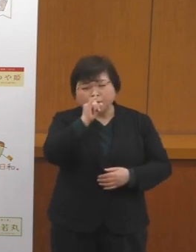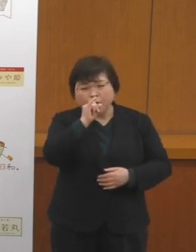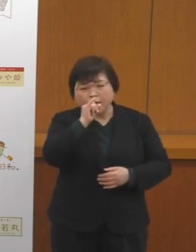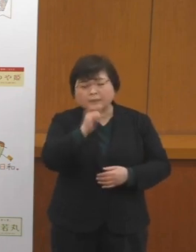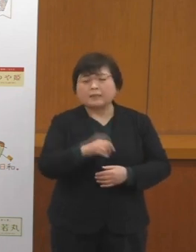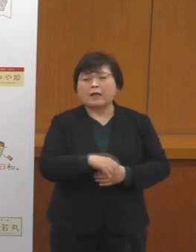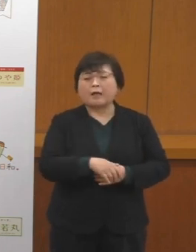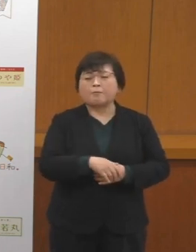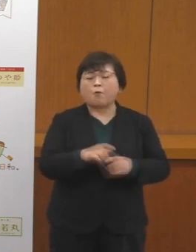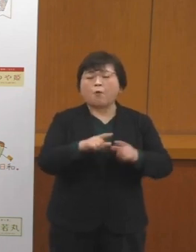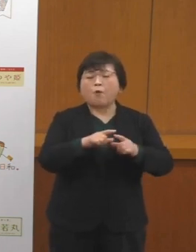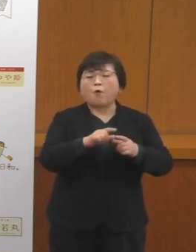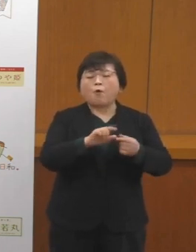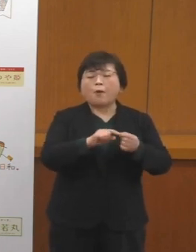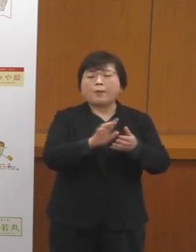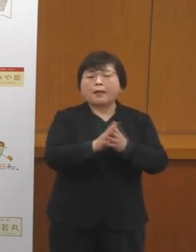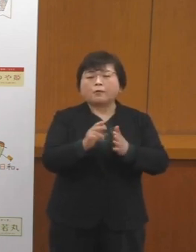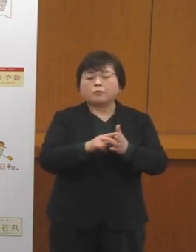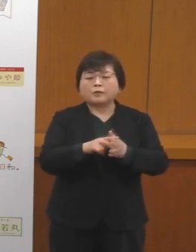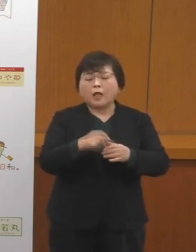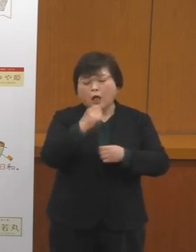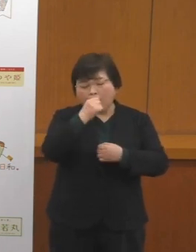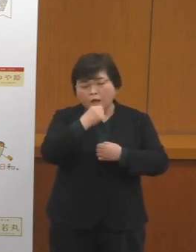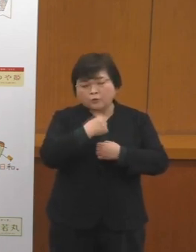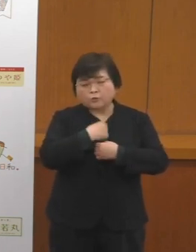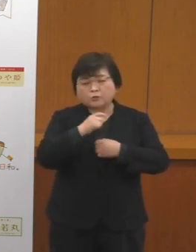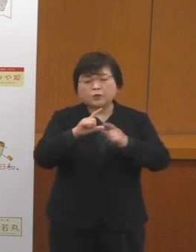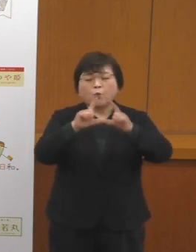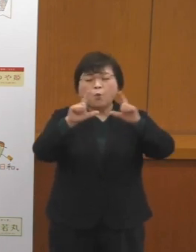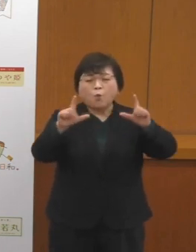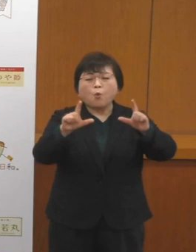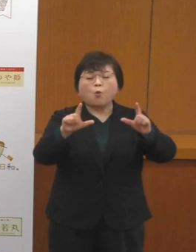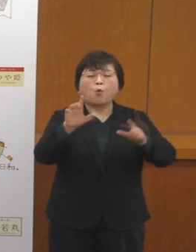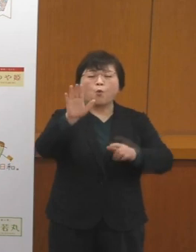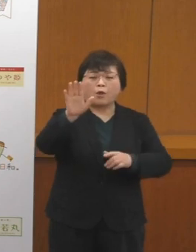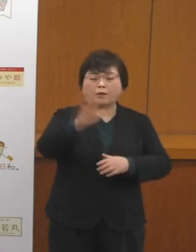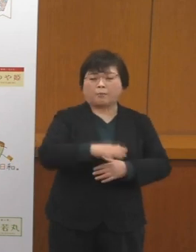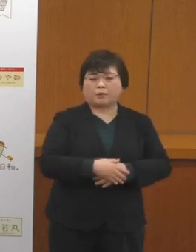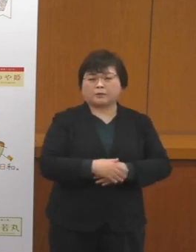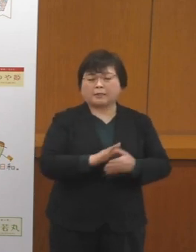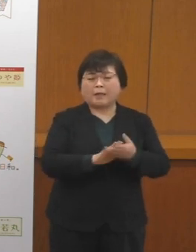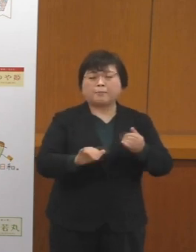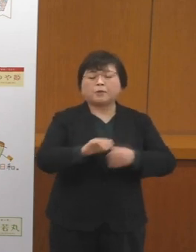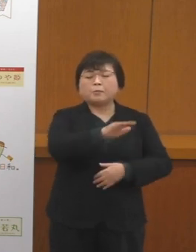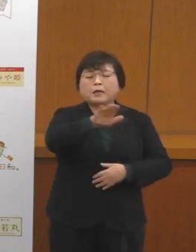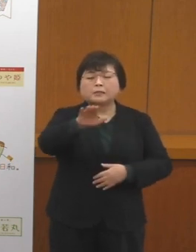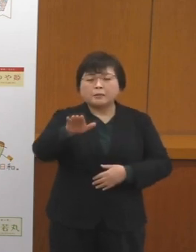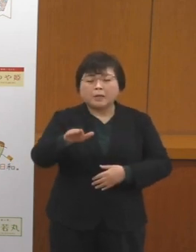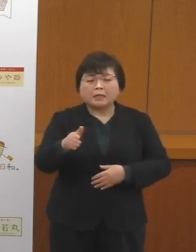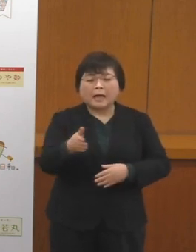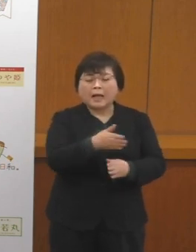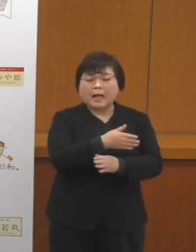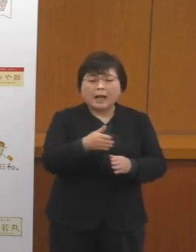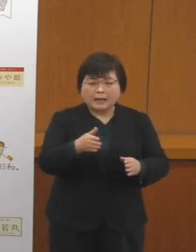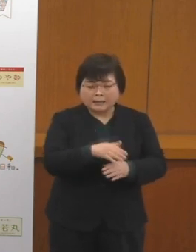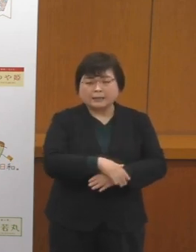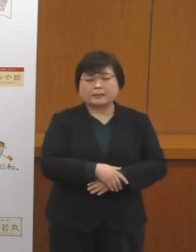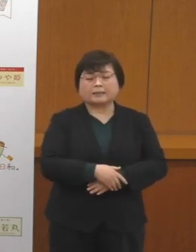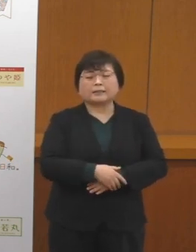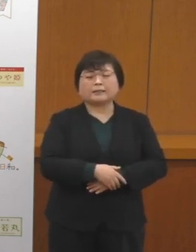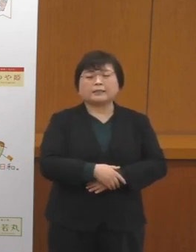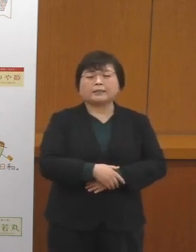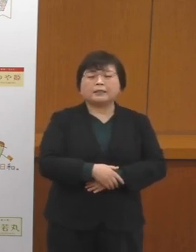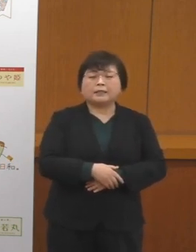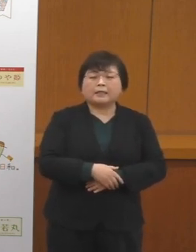注意報レベルが継続しております県民の皆様には引き続き歓喜の励行ゼロ蜜